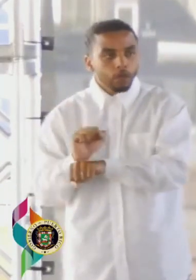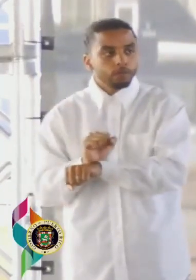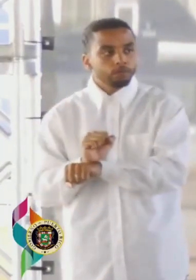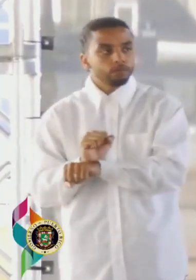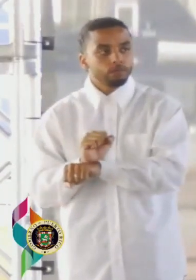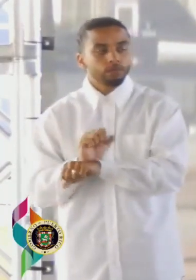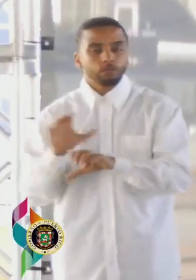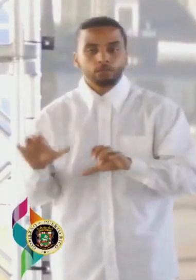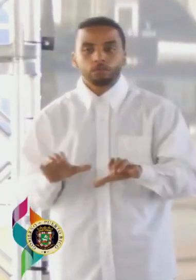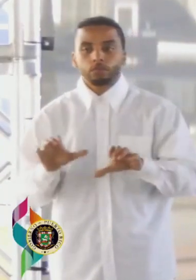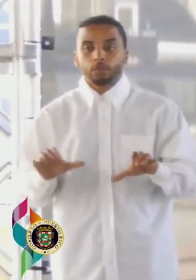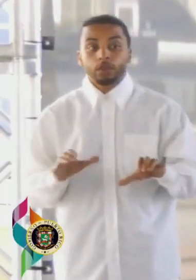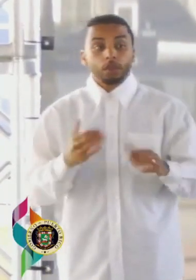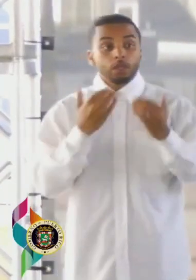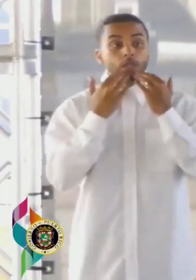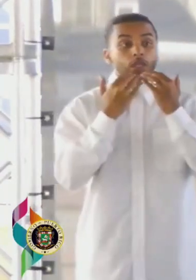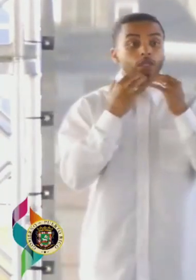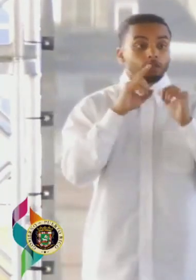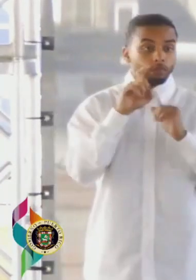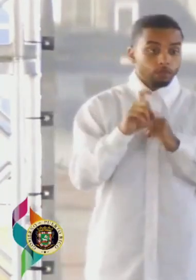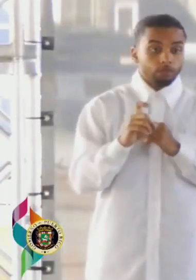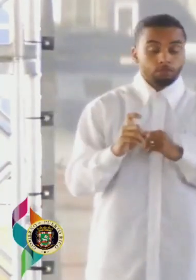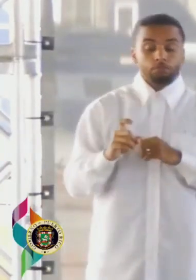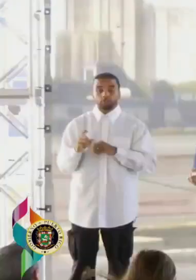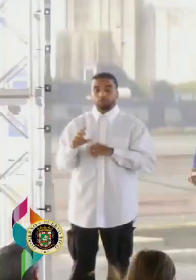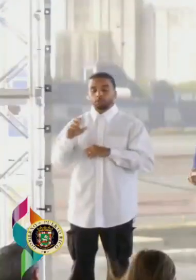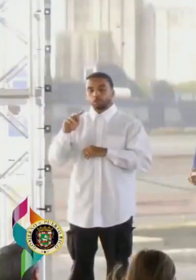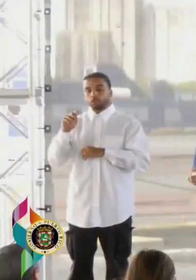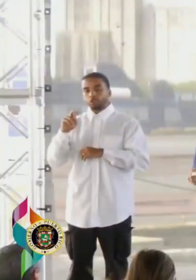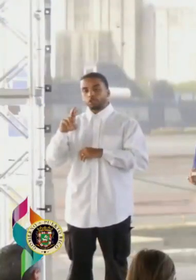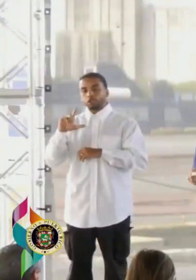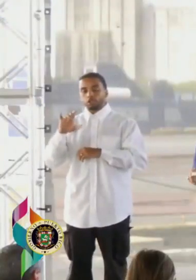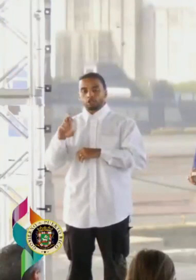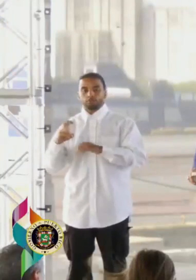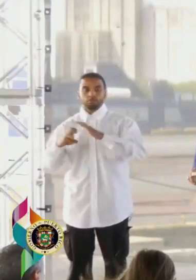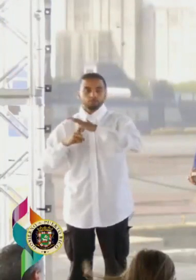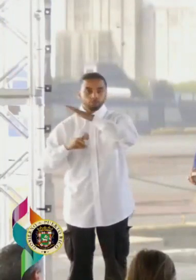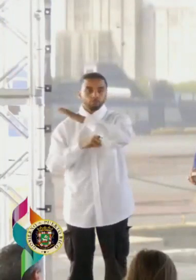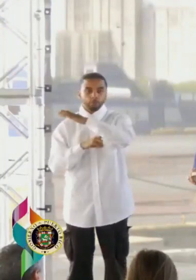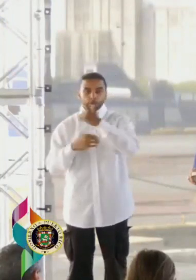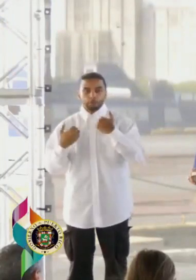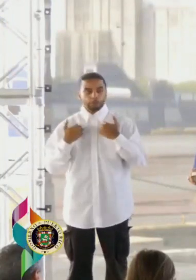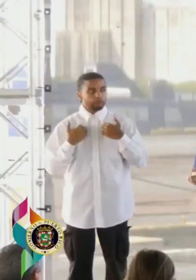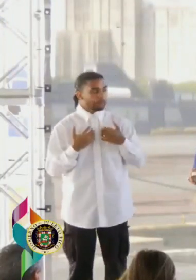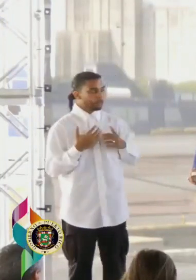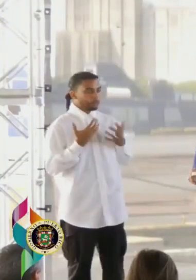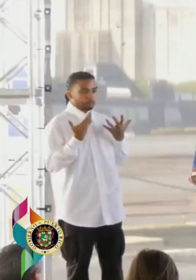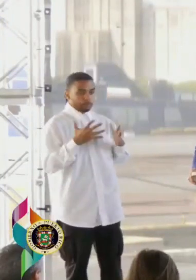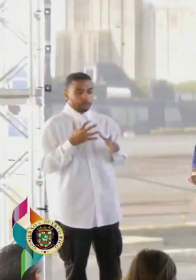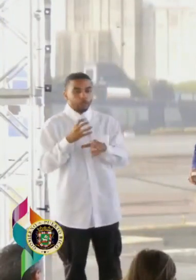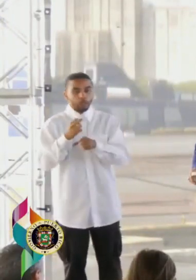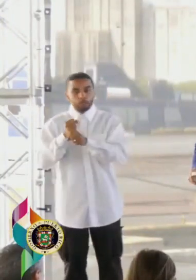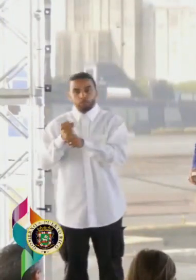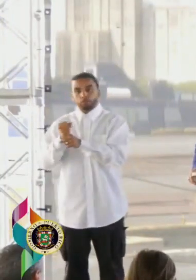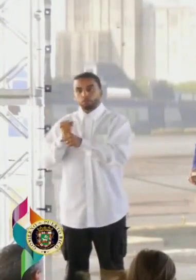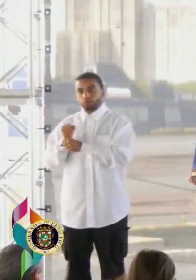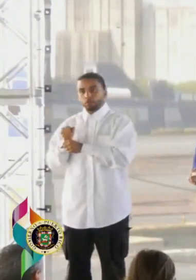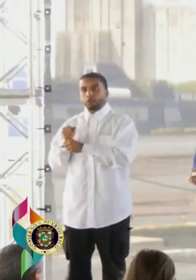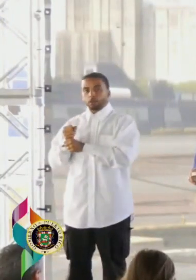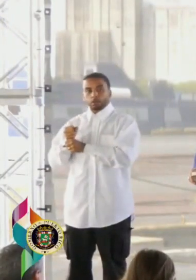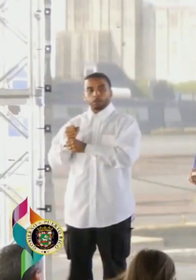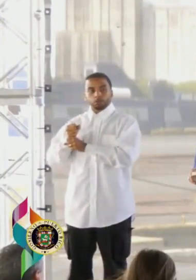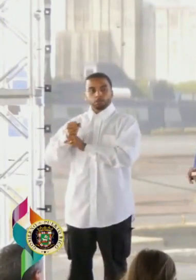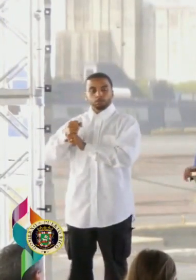gracias por por la pregunta trailer Bridge es una compañía marítima que tiene arrendado este muelle por lo renovamos hace 2s años por 20